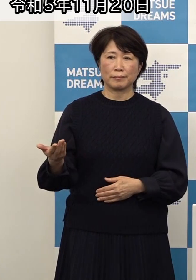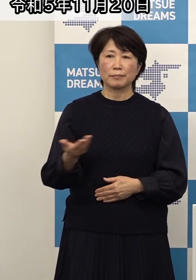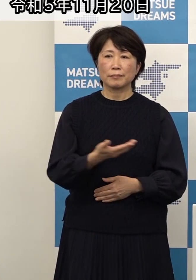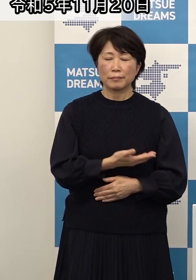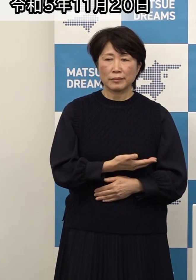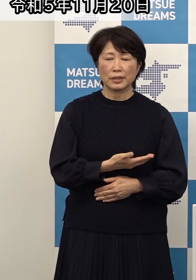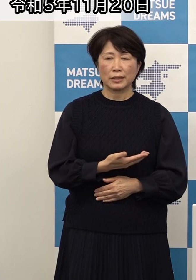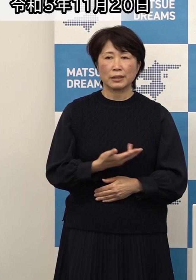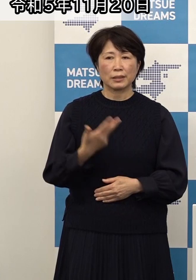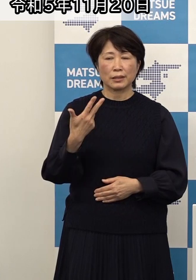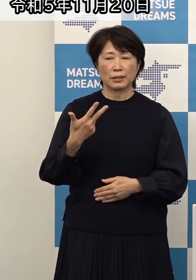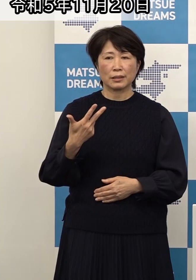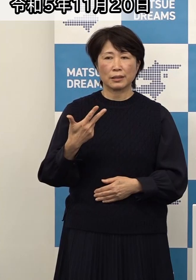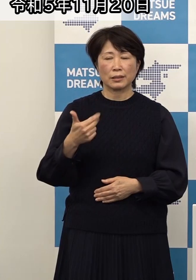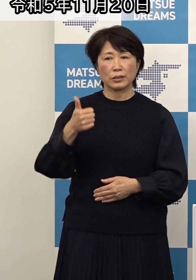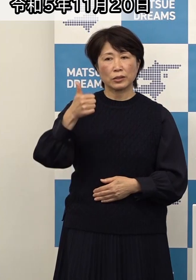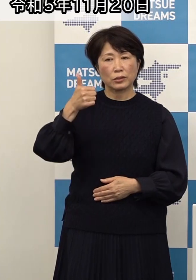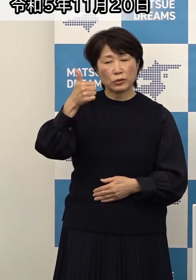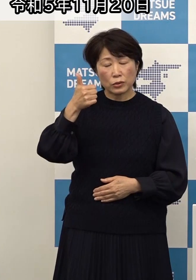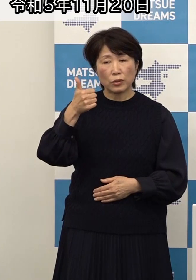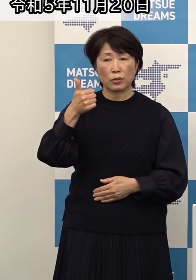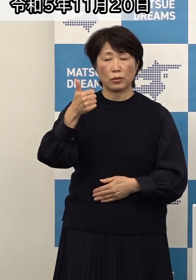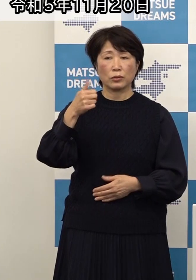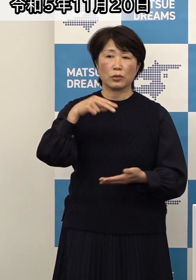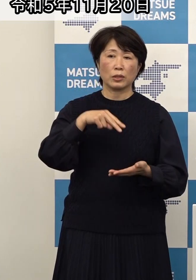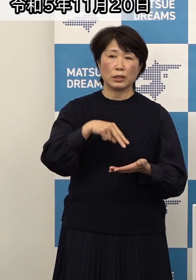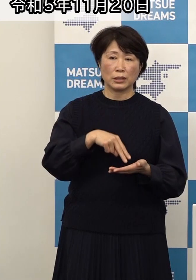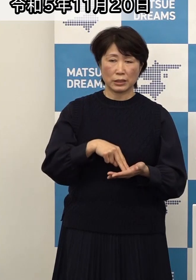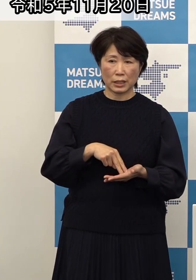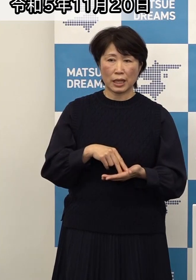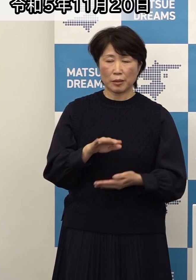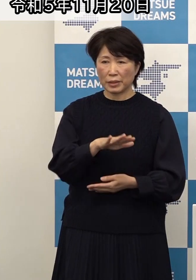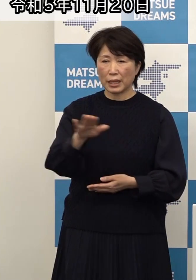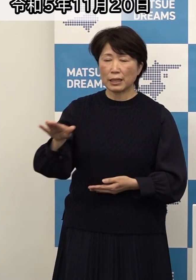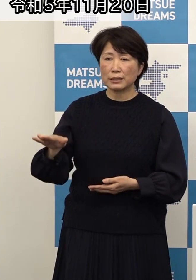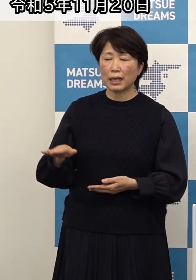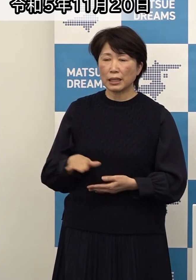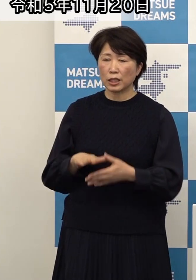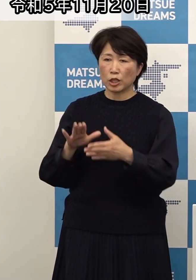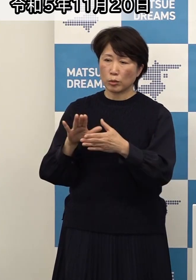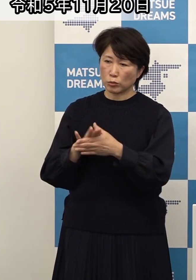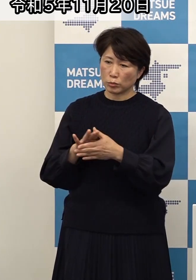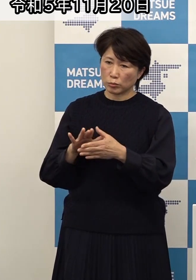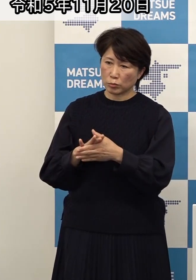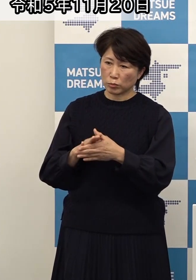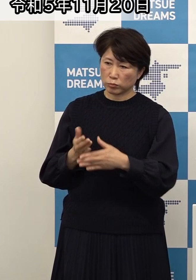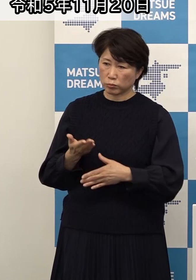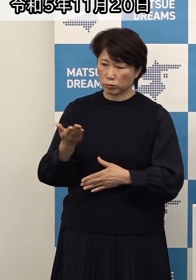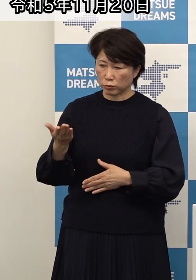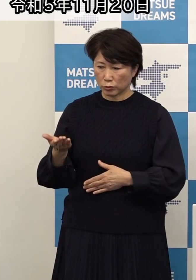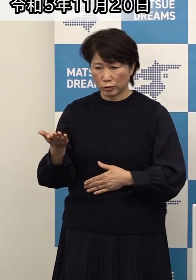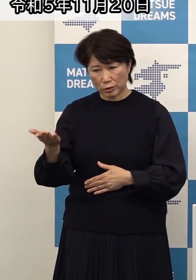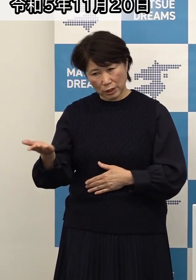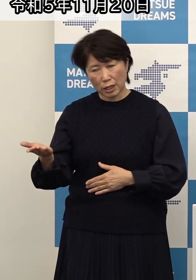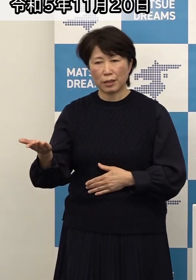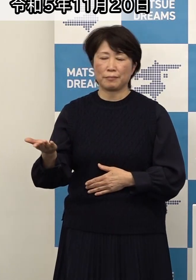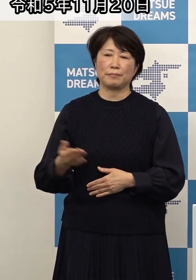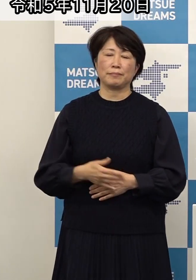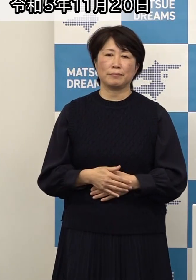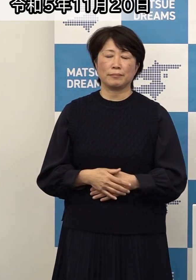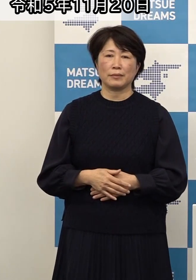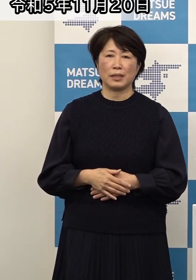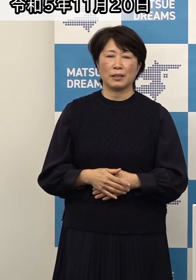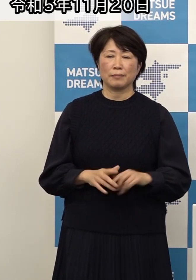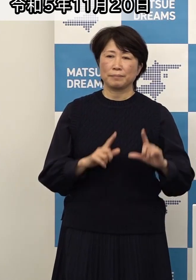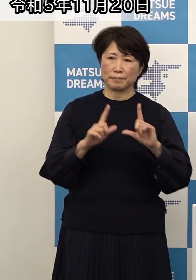文面だったり文書だったりそういった形で そうですね、はい、ちょっとどういった手法になるかはこれからまた選